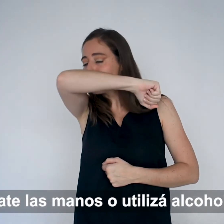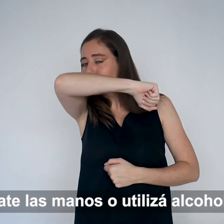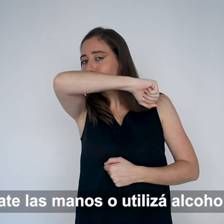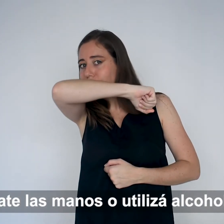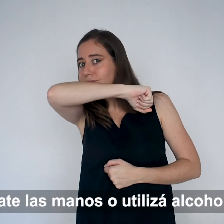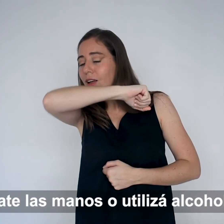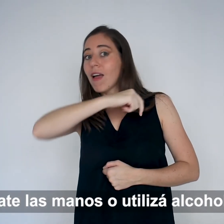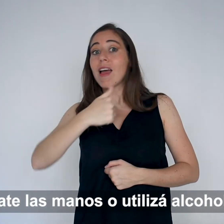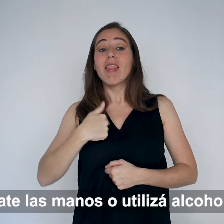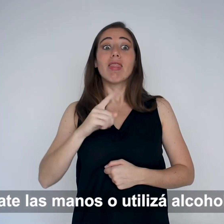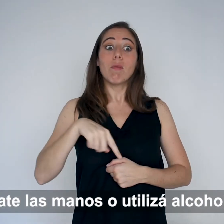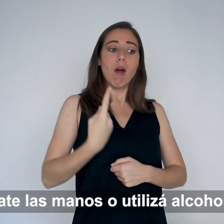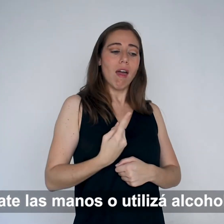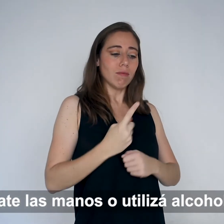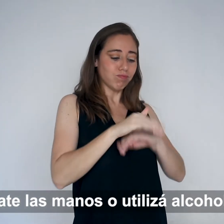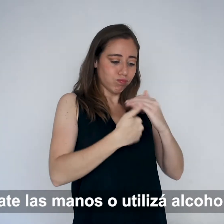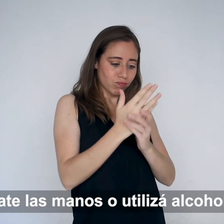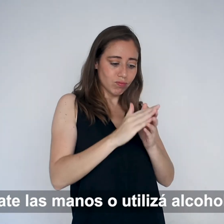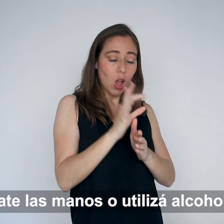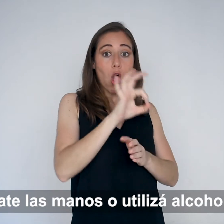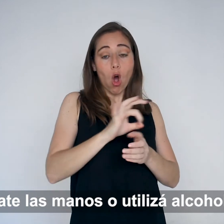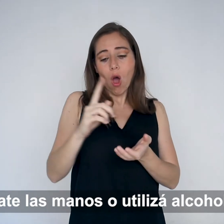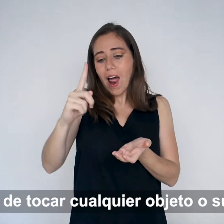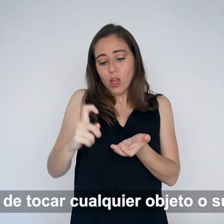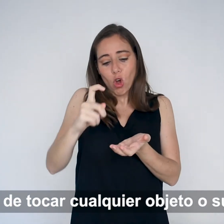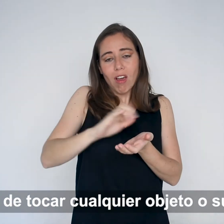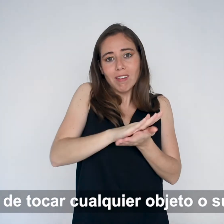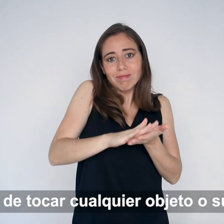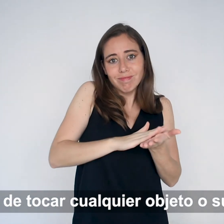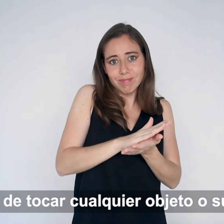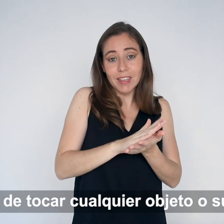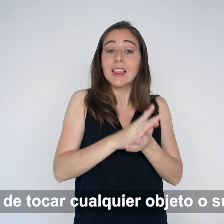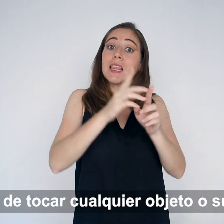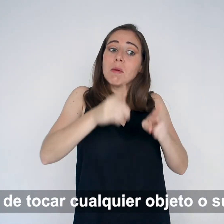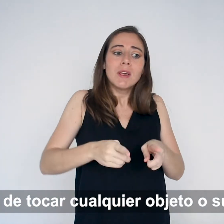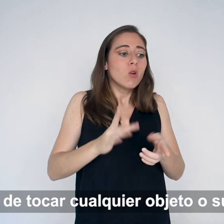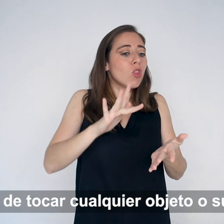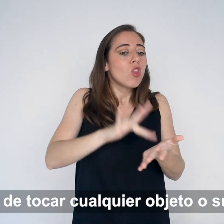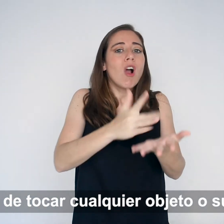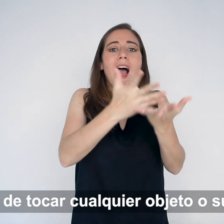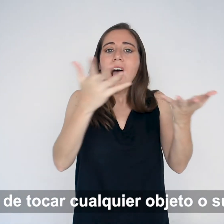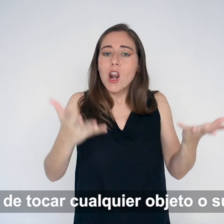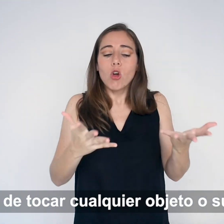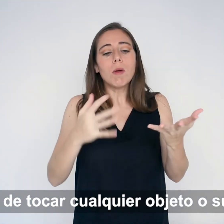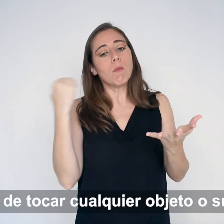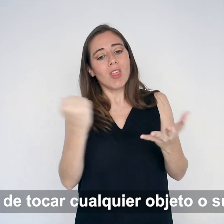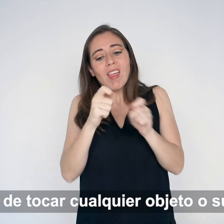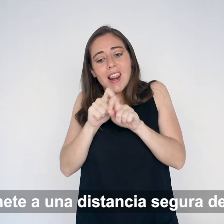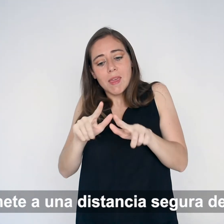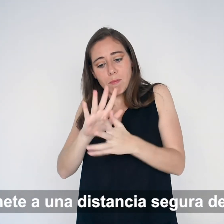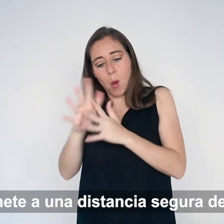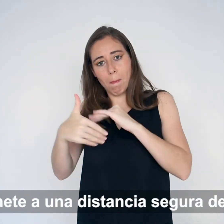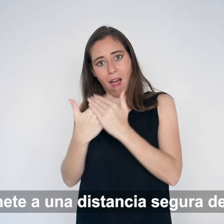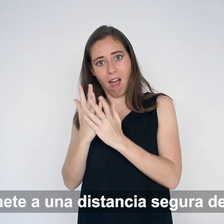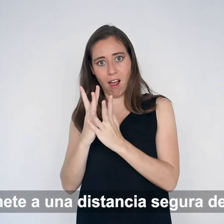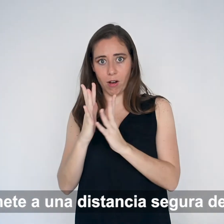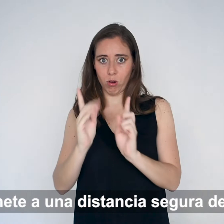manos o utiliza alcohol en gel luego de tocar cualquier objeto o superficie. Manténete a una distancia